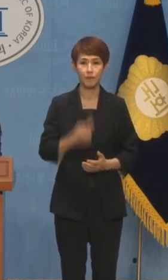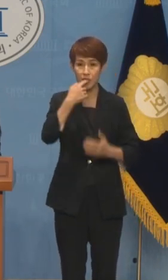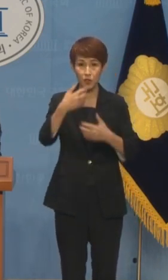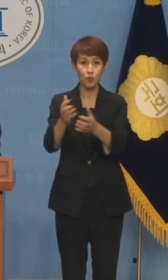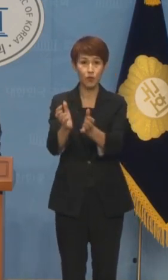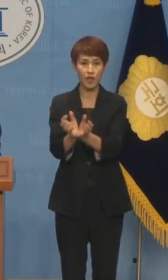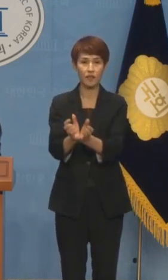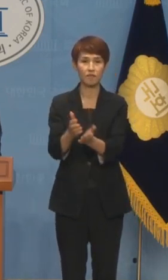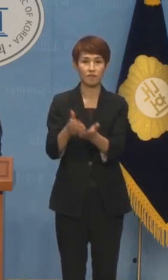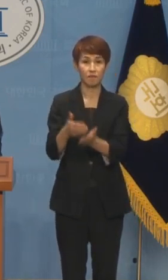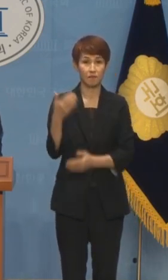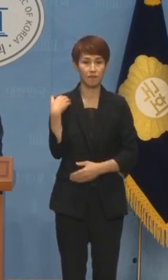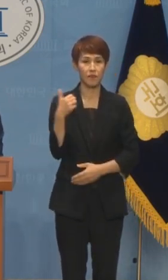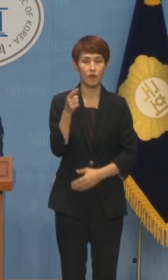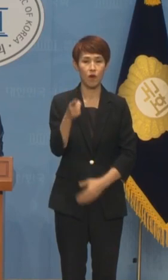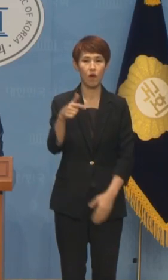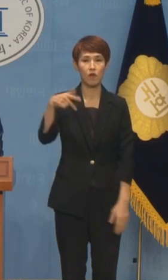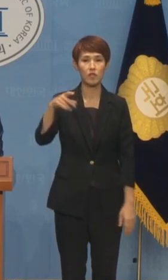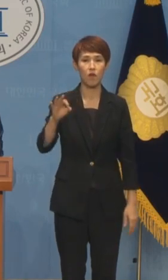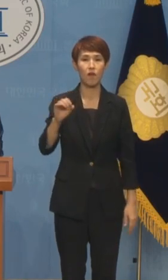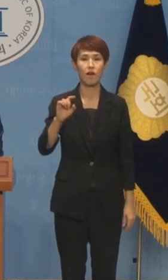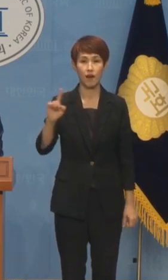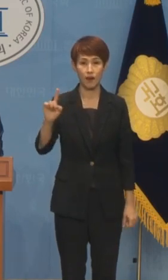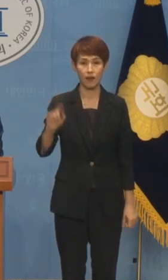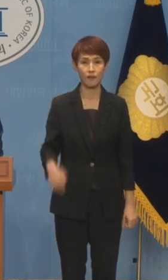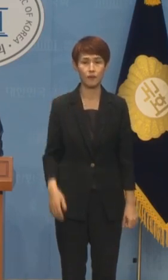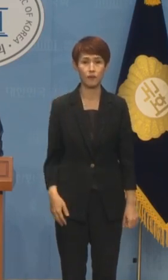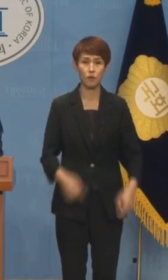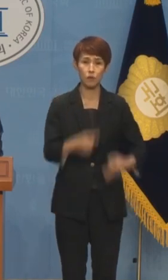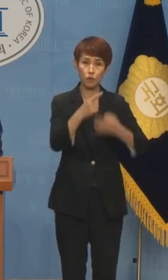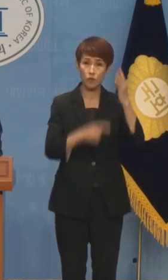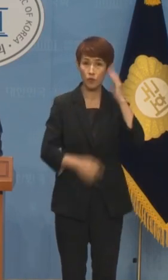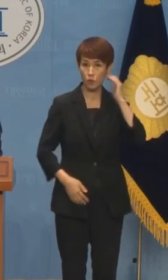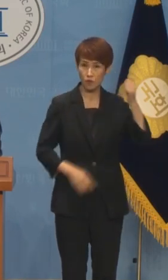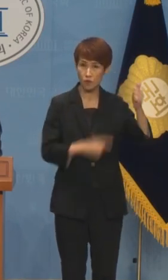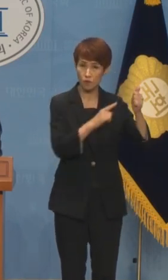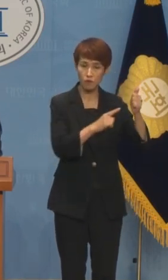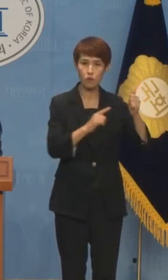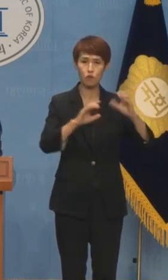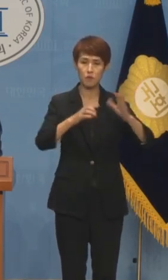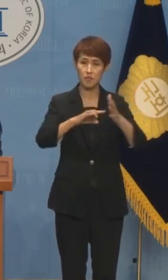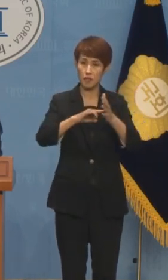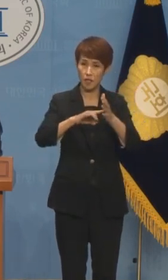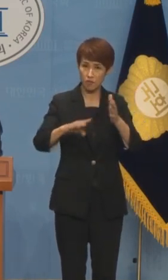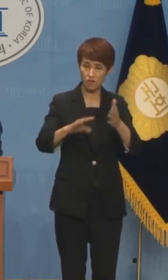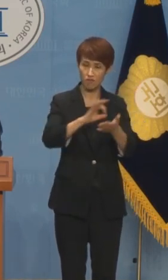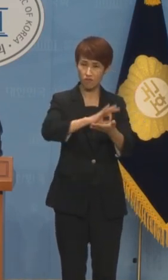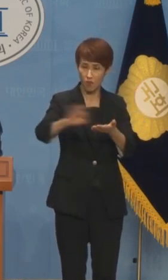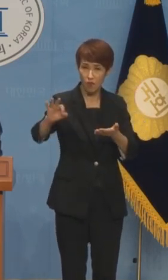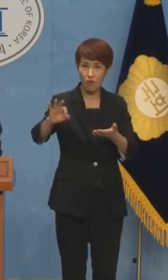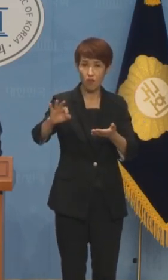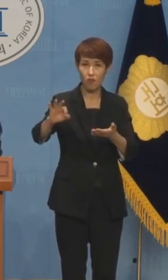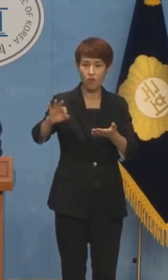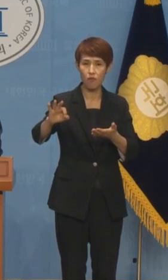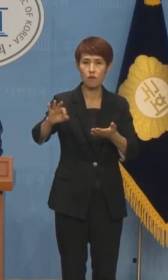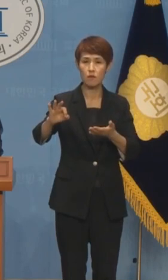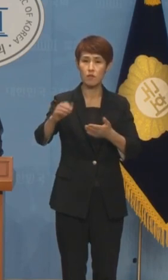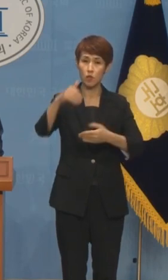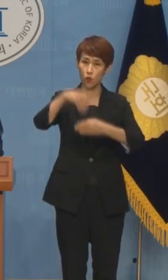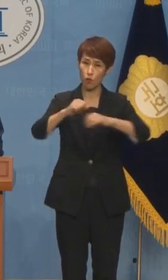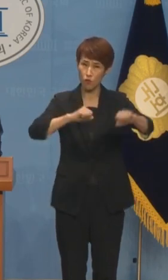민주당 당대변인 황정아입니다. 윤석열 대통령은 국민 혈세를 쏟아부어 사전 선거운동을